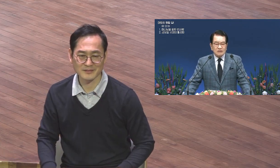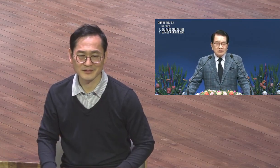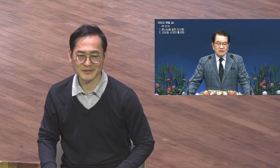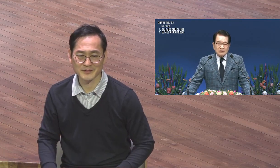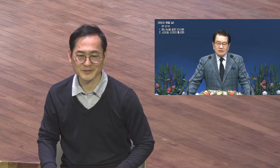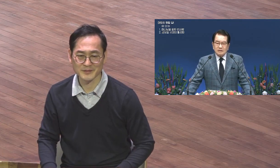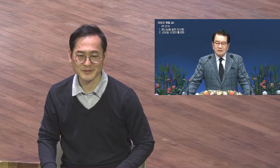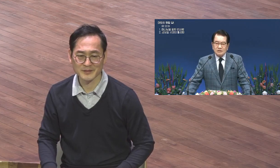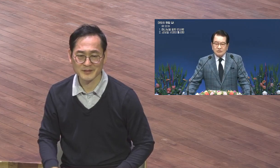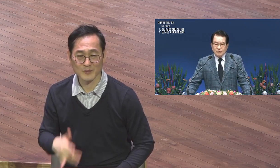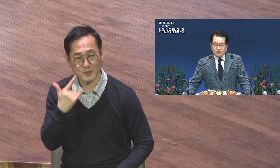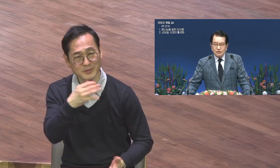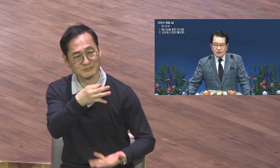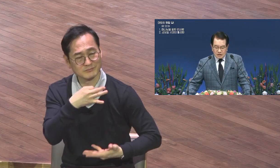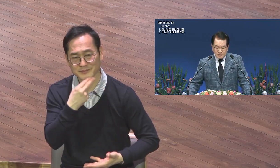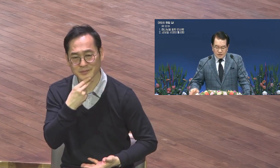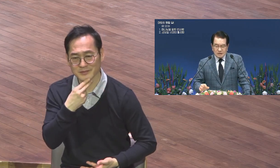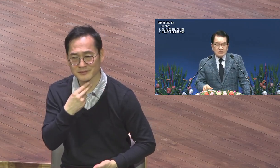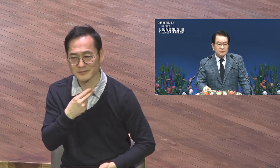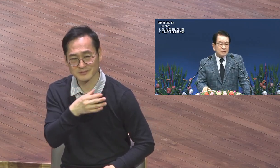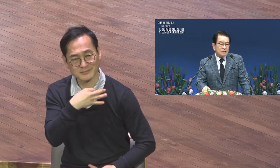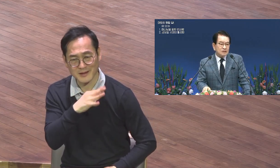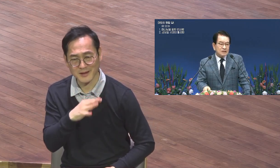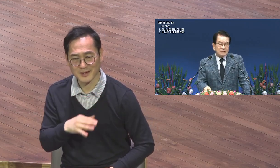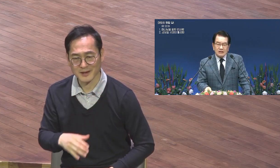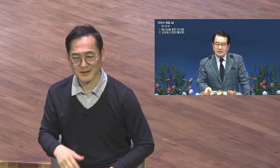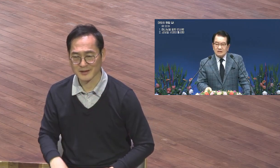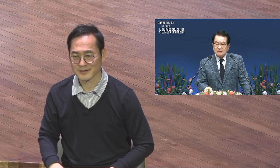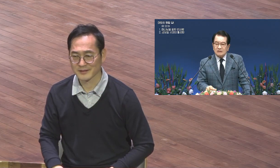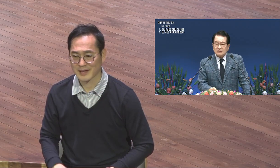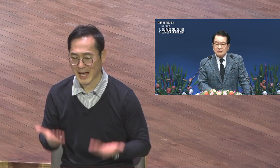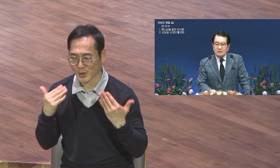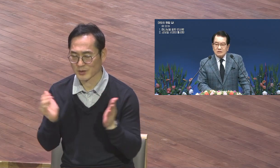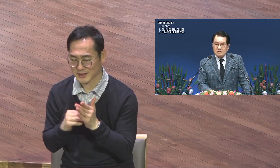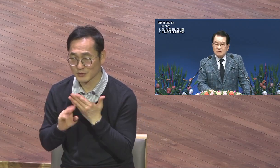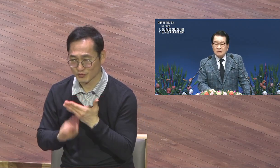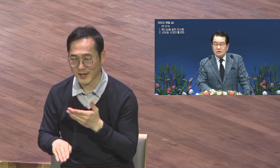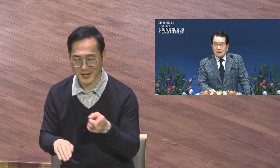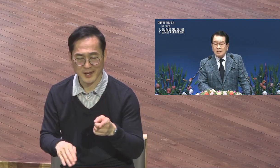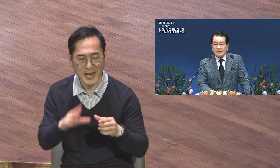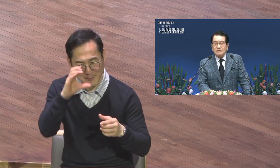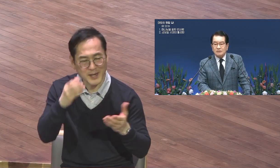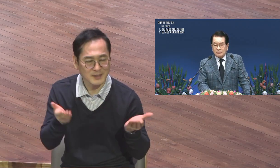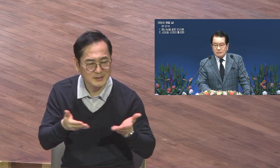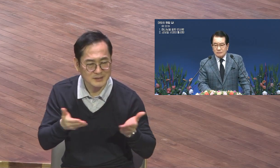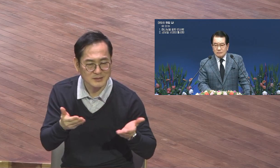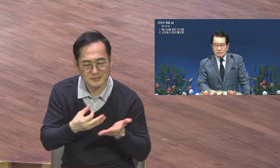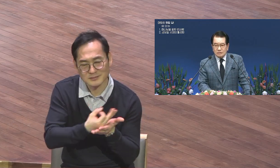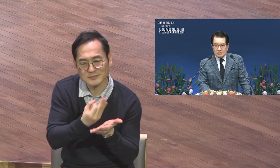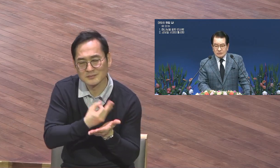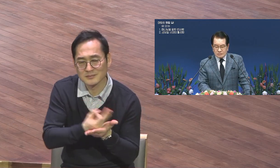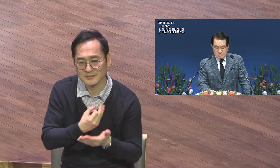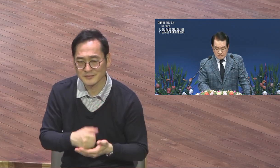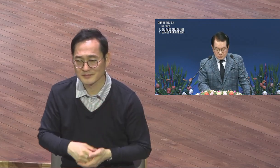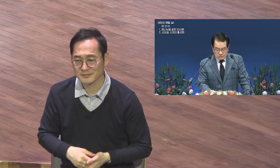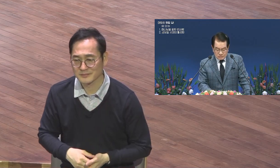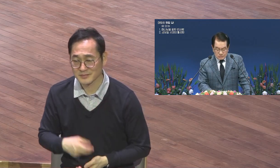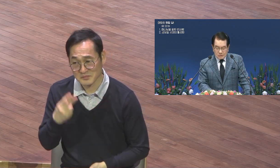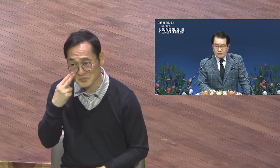갔다 와서 주유소를 기름을 넣든지 뭐 사진관 가서 제가 다 봤어요.